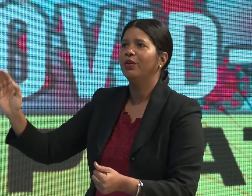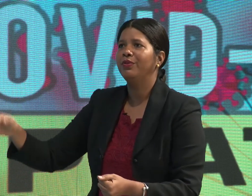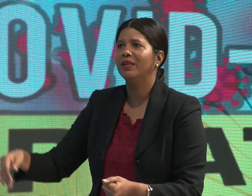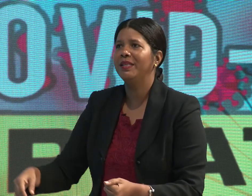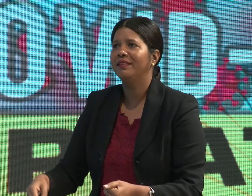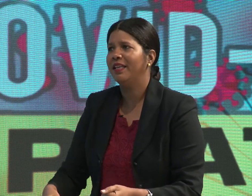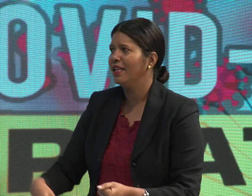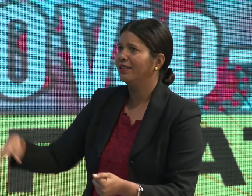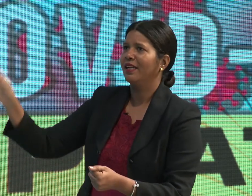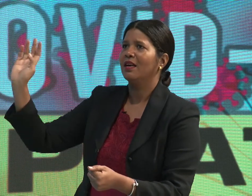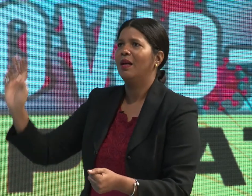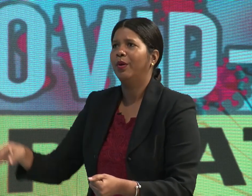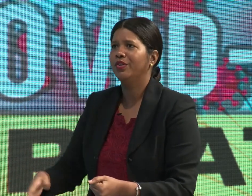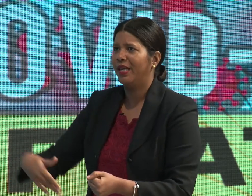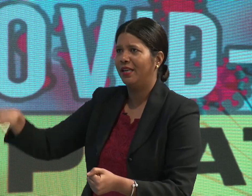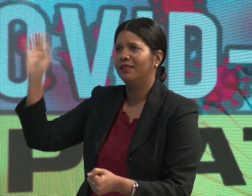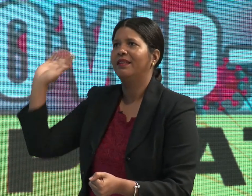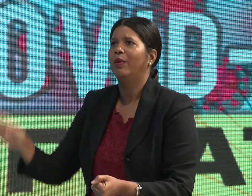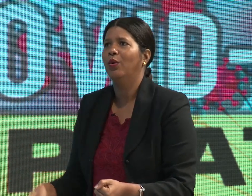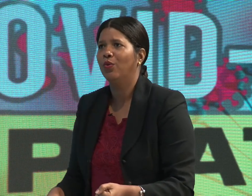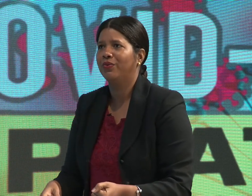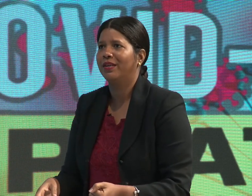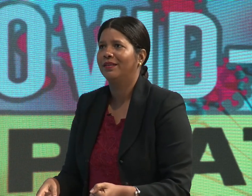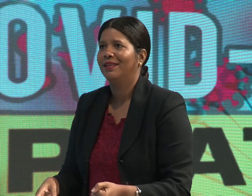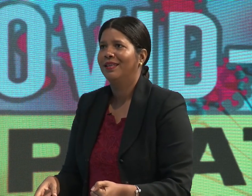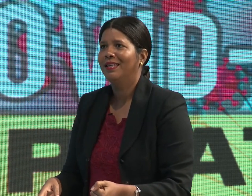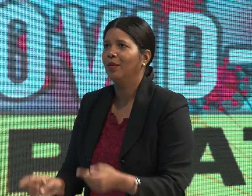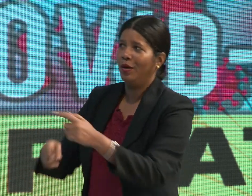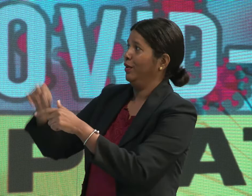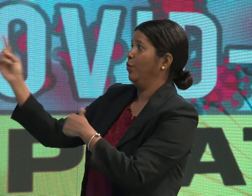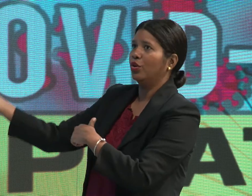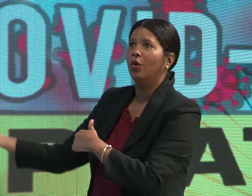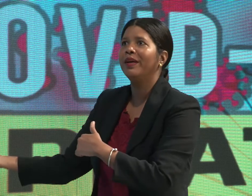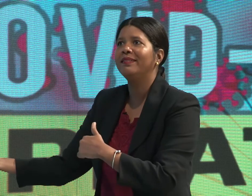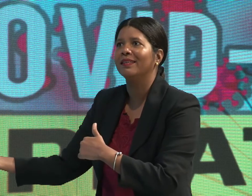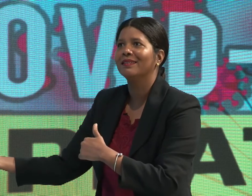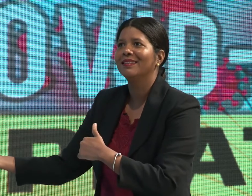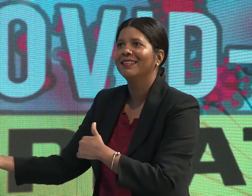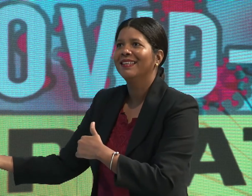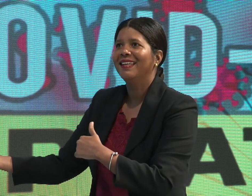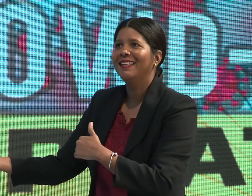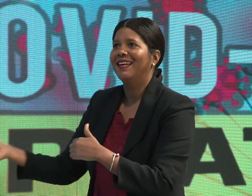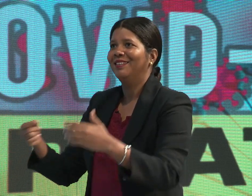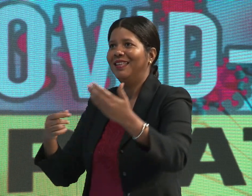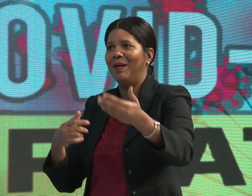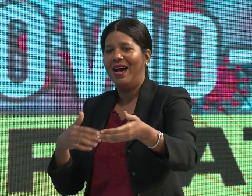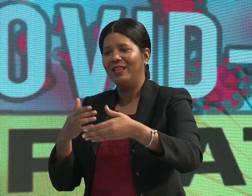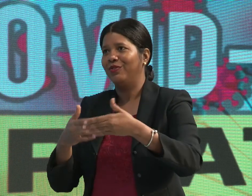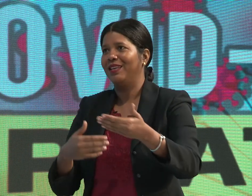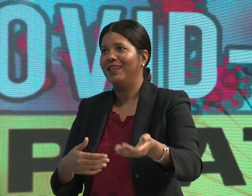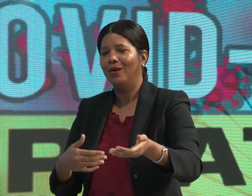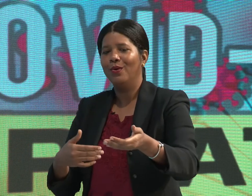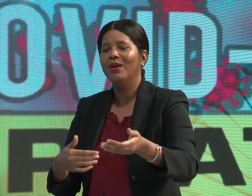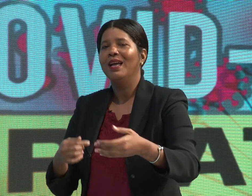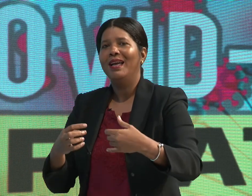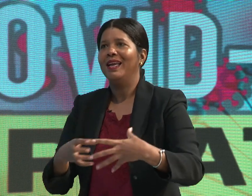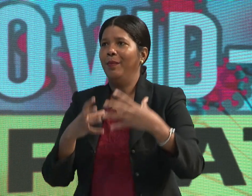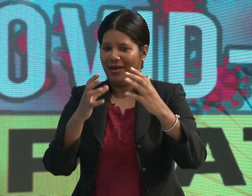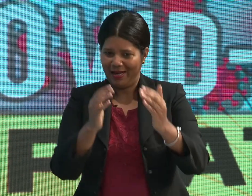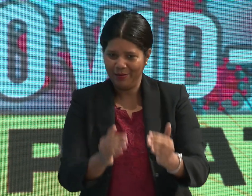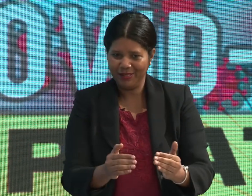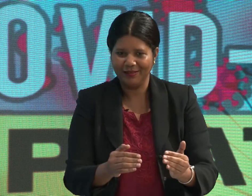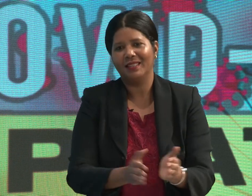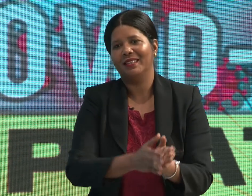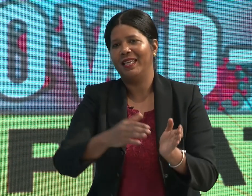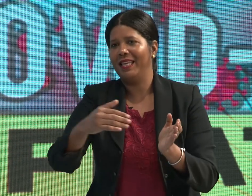nog vol vitamine C, ik drink een kapolletje en het is dan wel over. Ja, ja dan, maar je wordt toch weer ziek. Absoluut. Ja, dus je hebt HIV ook. Ja. En je